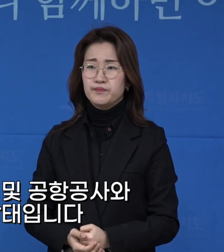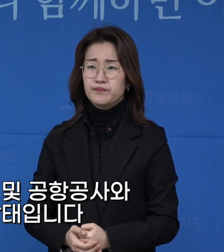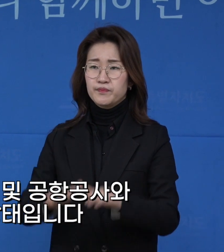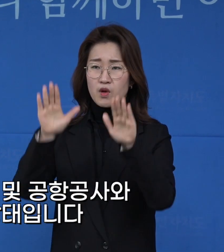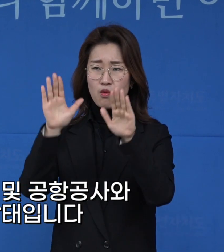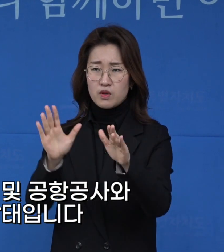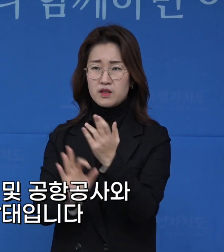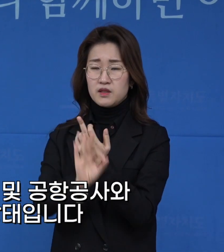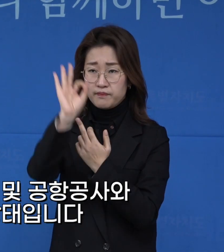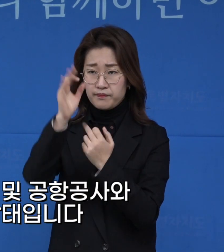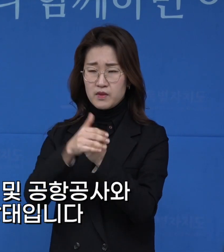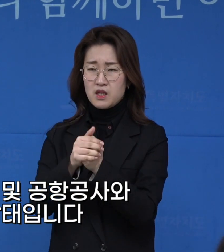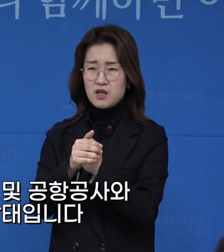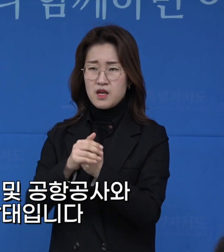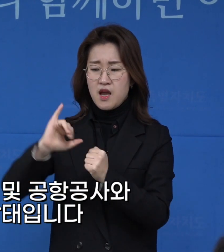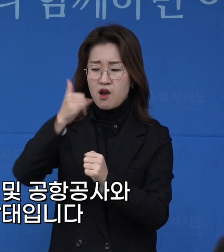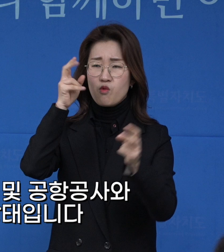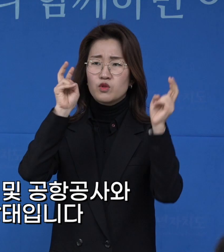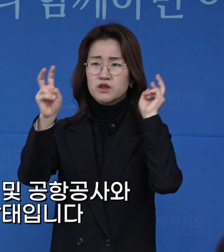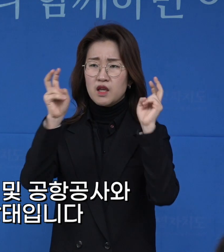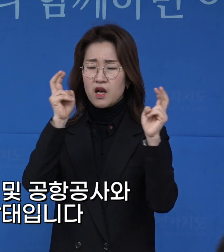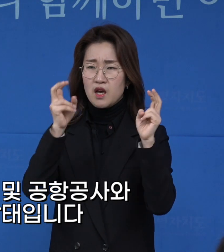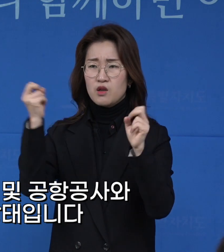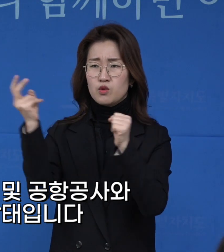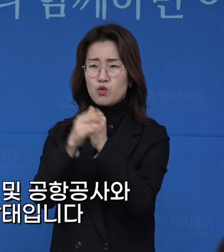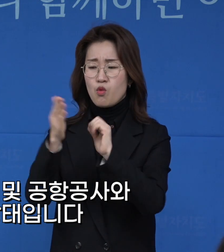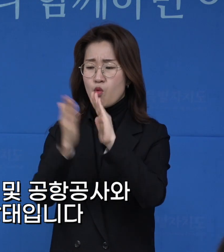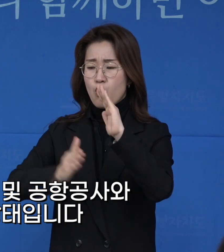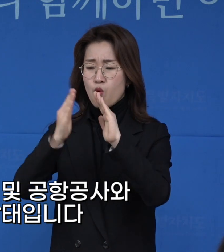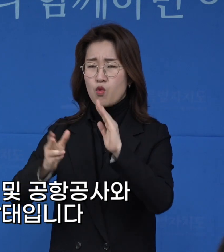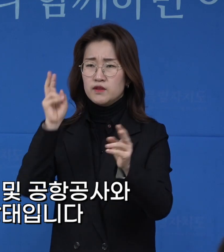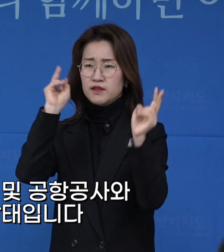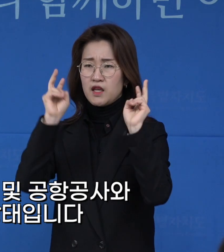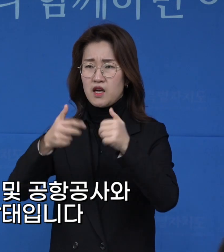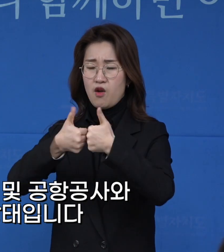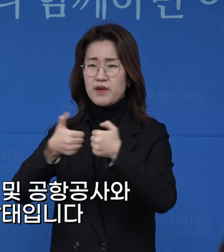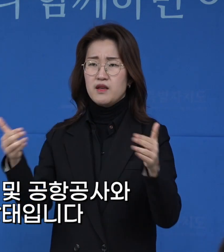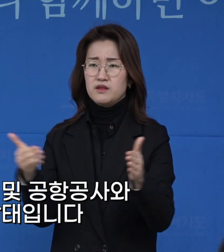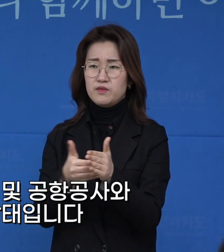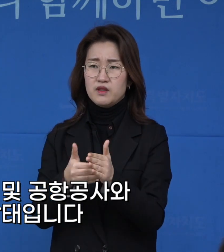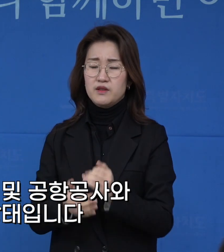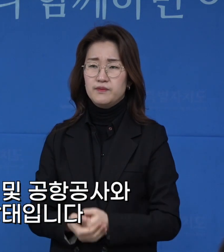오늘 아침에 항공사 및 공항 공사 와 협의를 마친 상태입니다